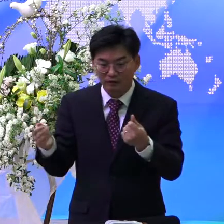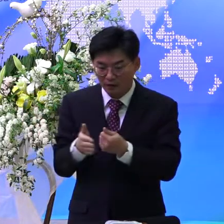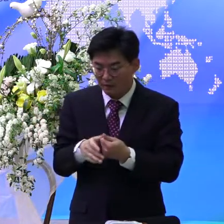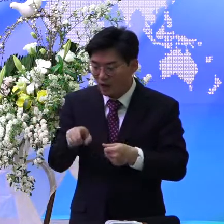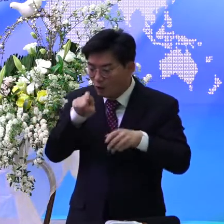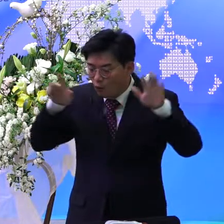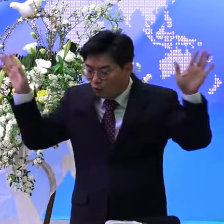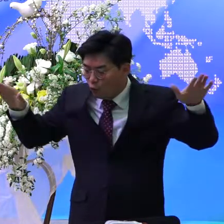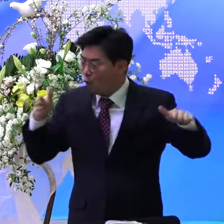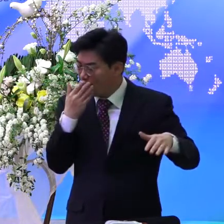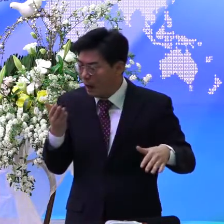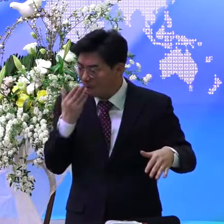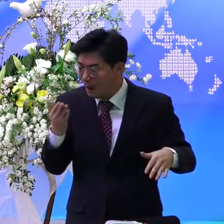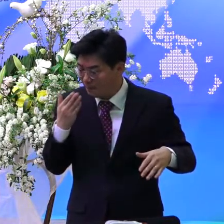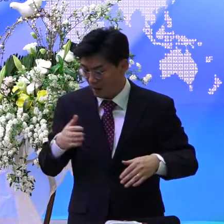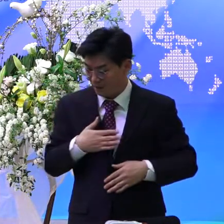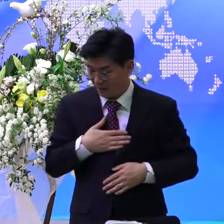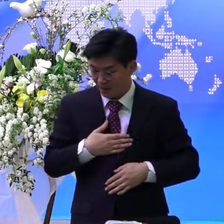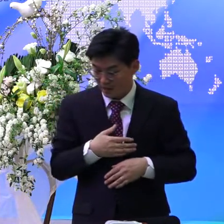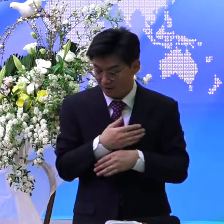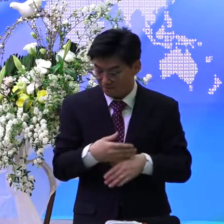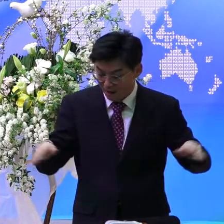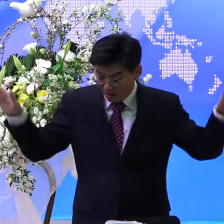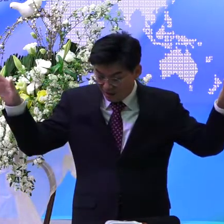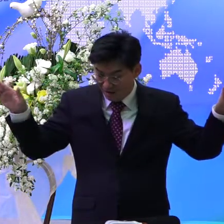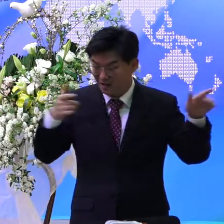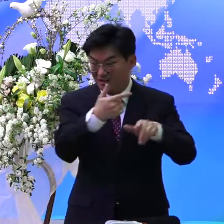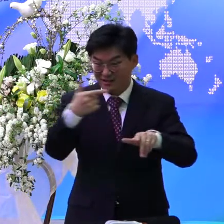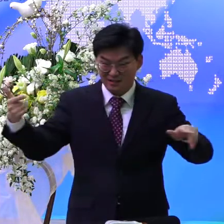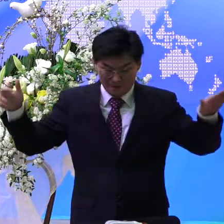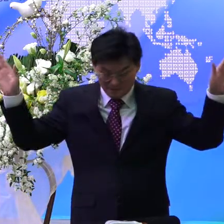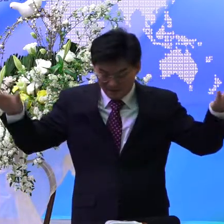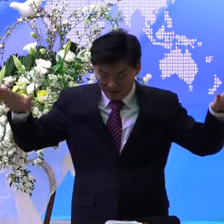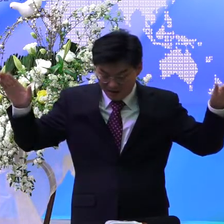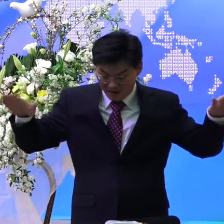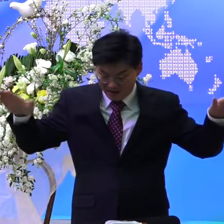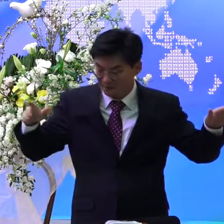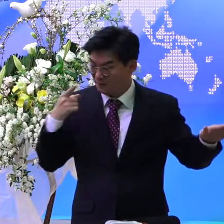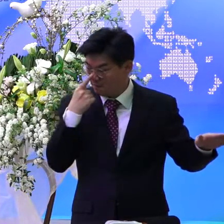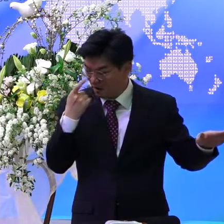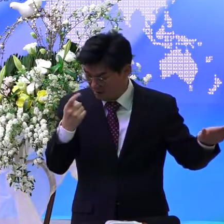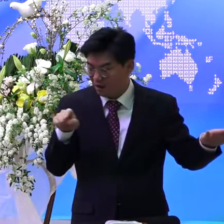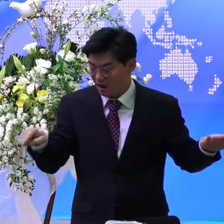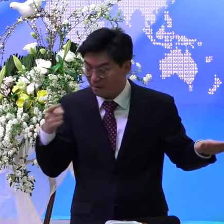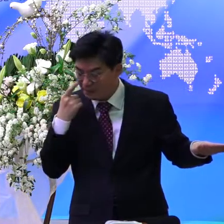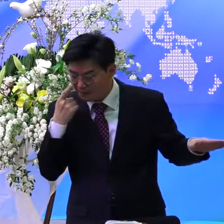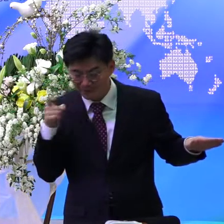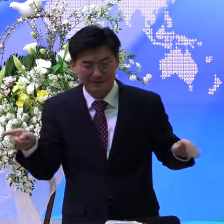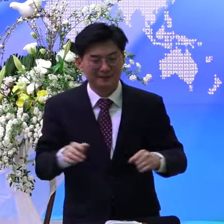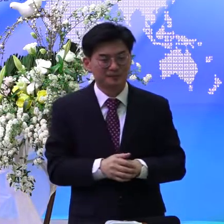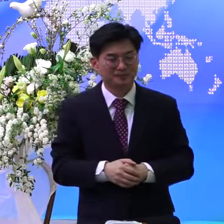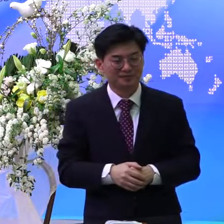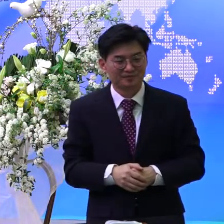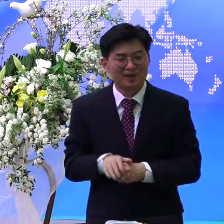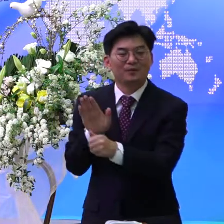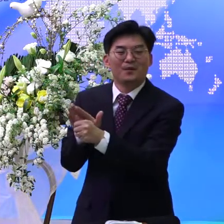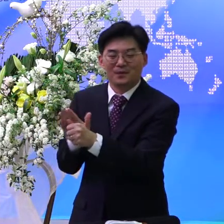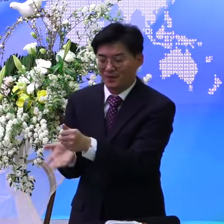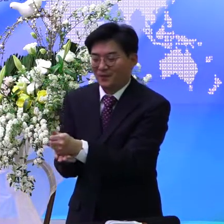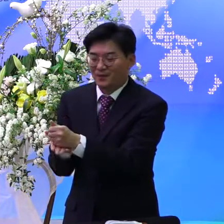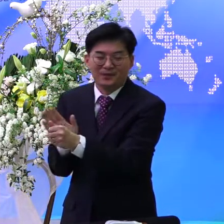해봐. 내가 날개를 활짝 펴고 날면 정말 멋있을 거야. 이렇게 모두가 격려하는 말을